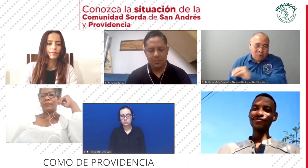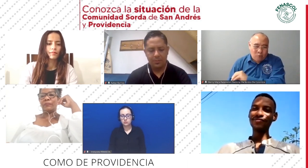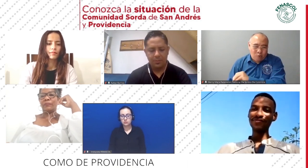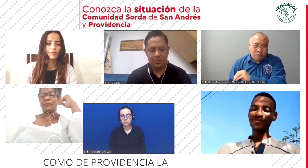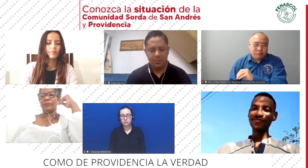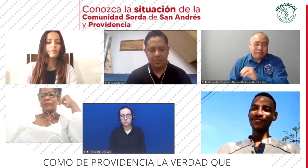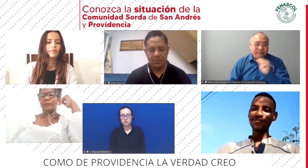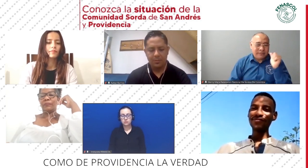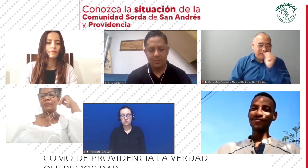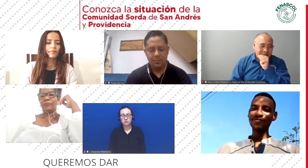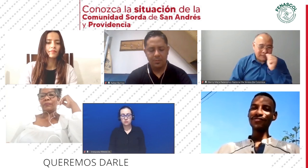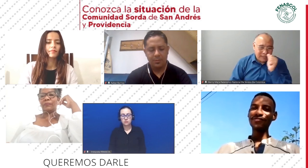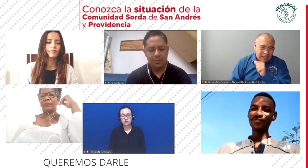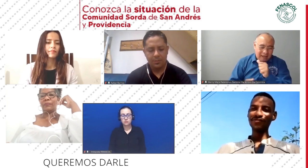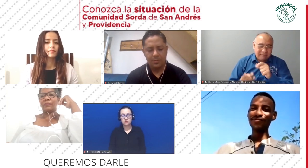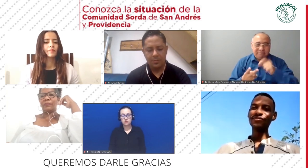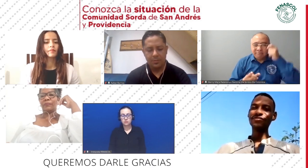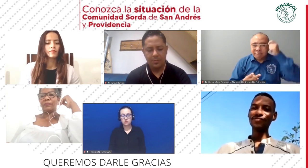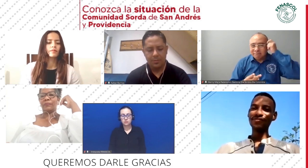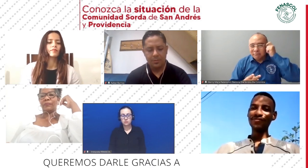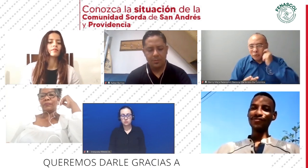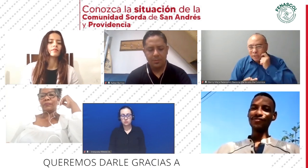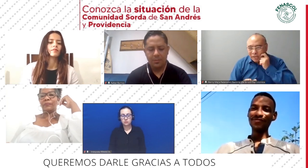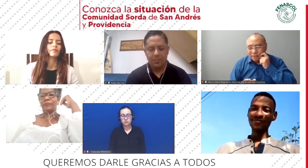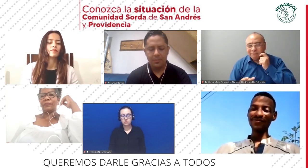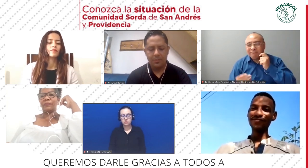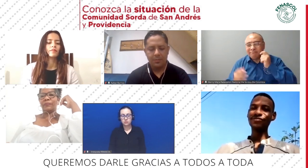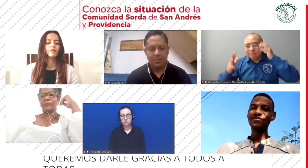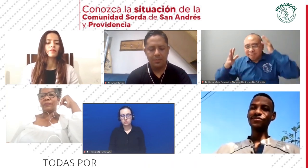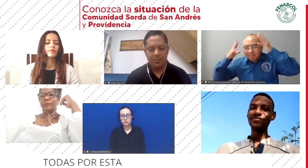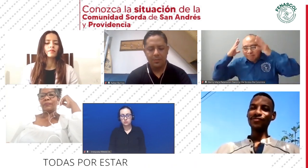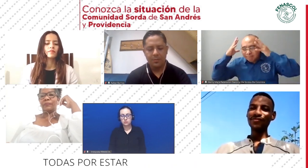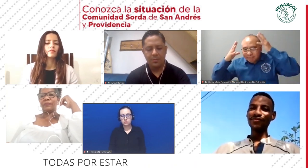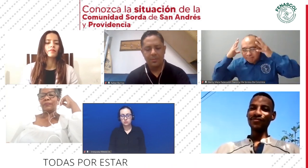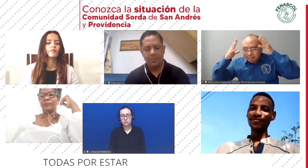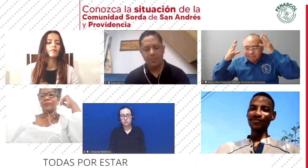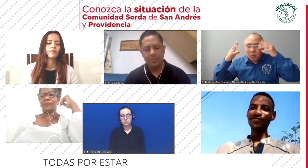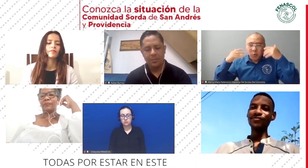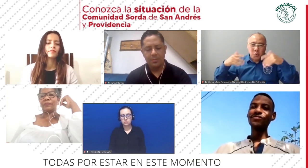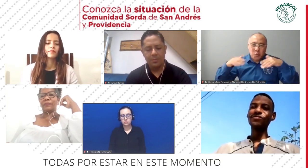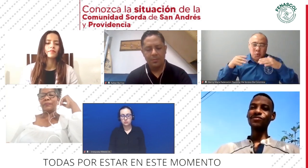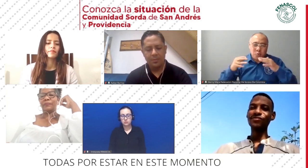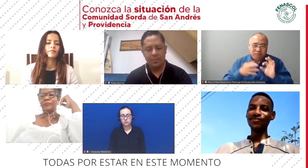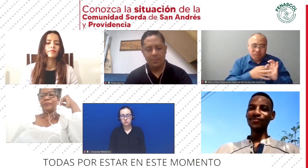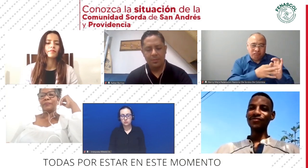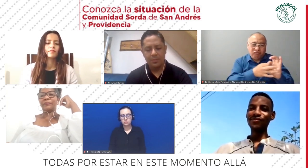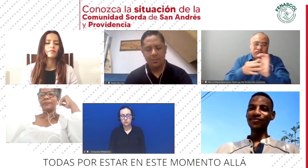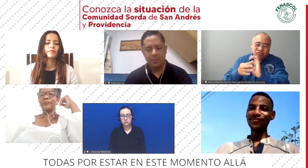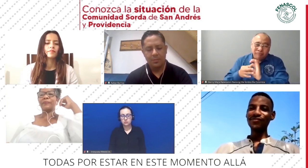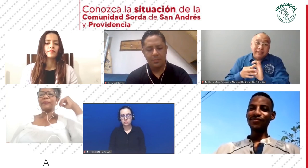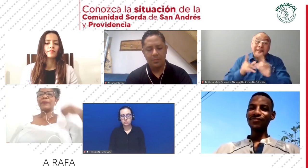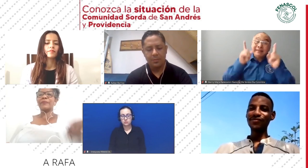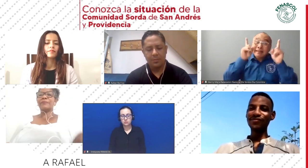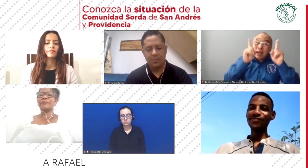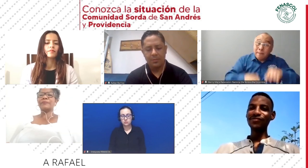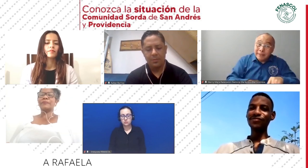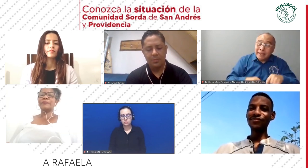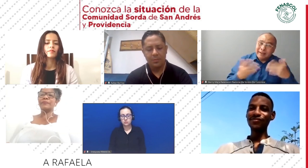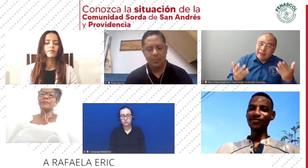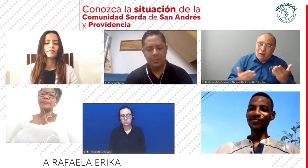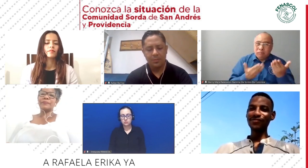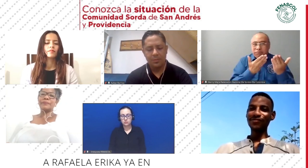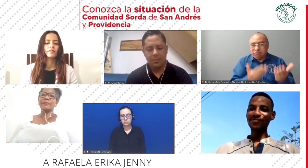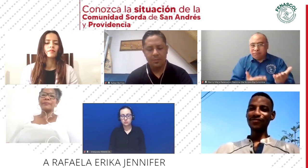la verdad queremos darle gracias a todos a todas por estar en este momento hayan a rafael a